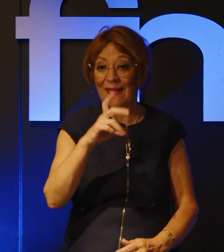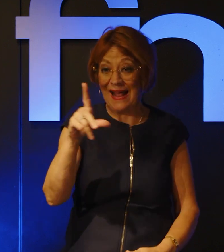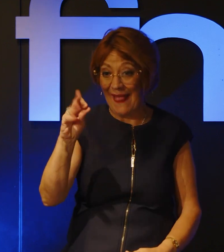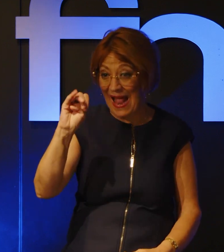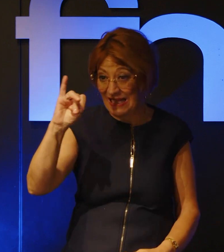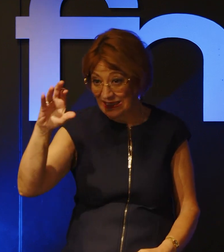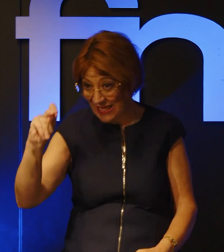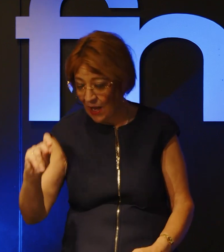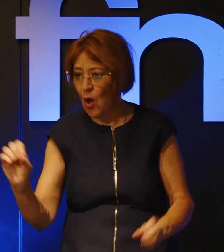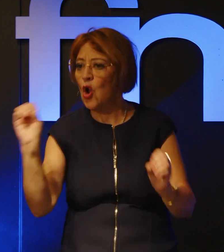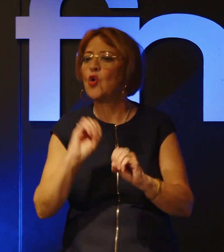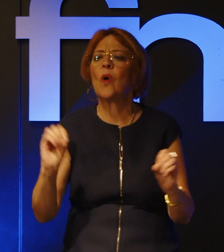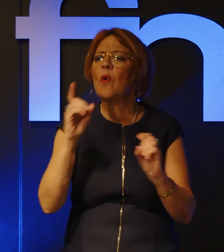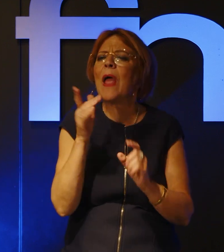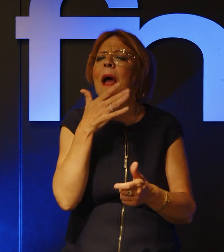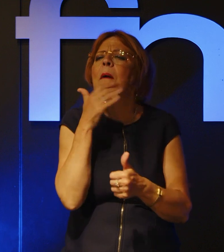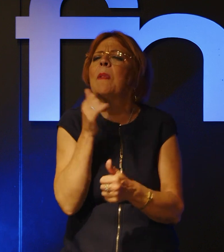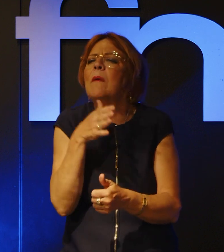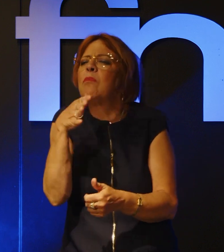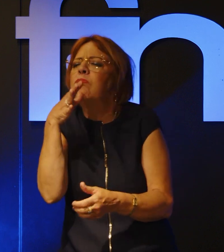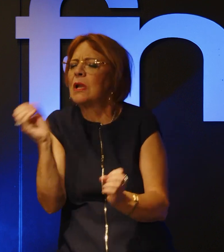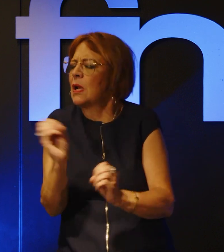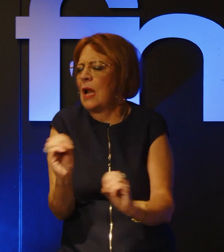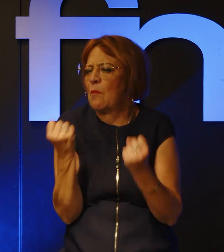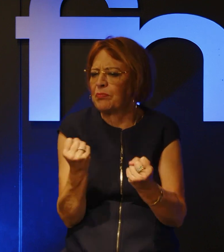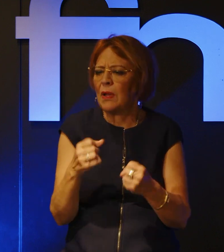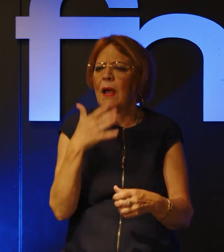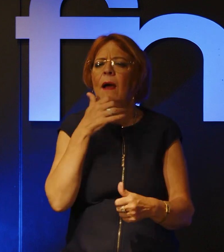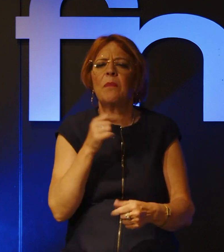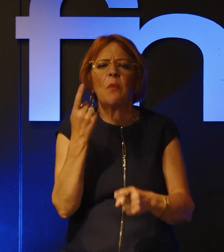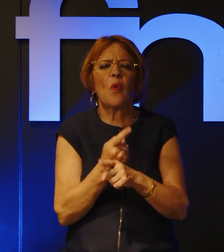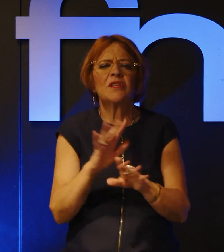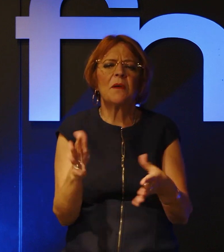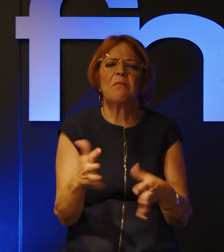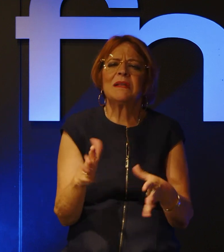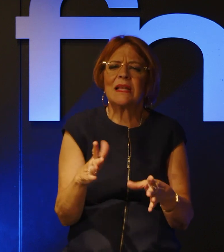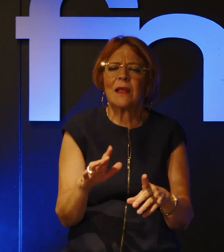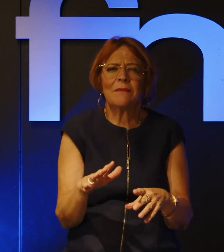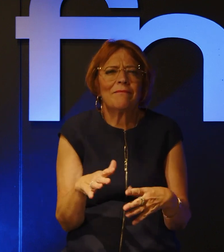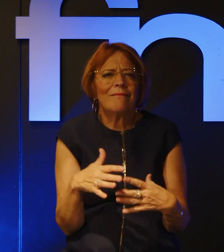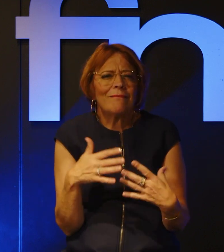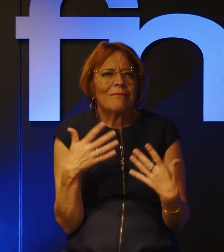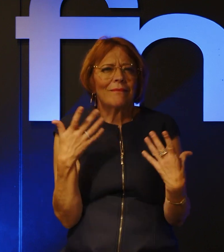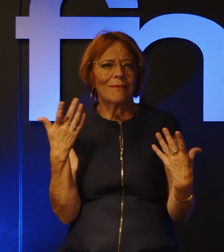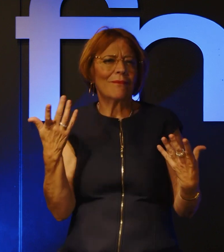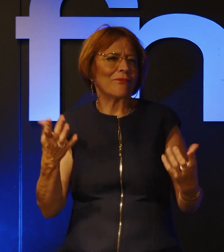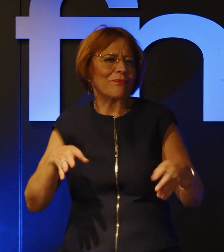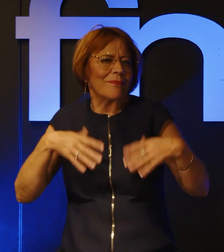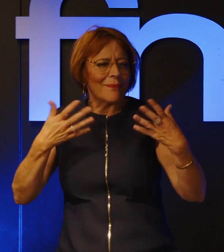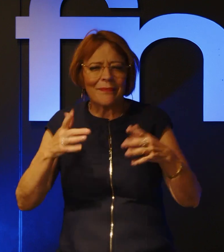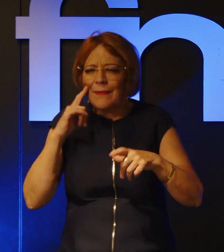h não havia uma definição de beleza muito consistente quer dizer a beleza era uma coisa mais ou menos intelectualizada e